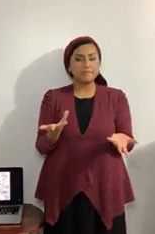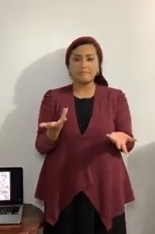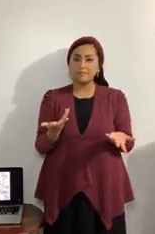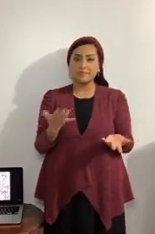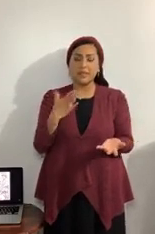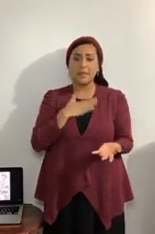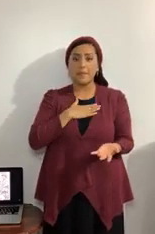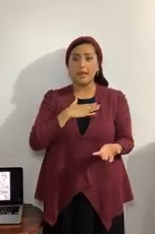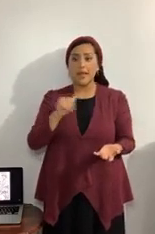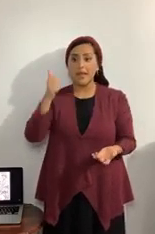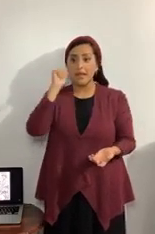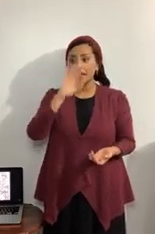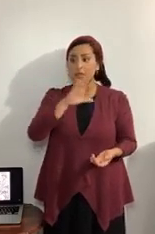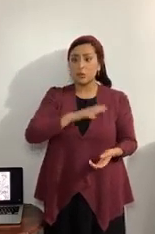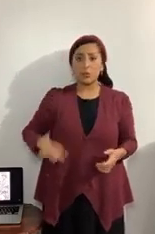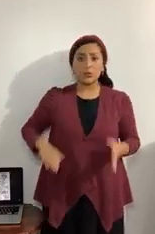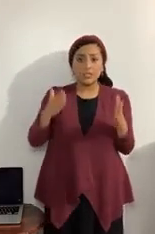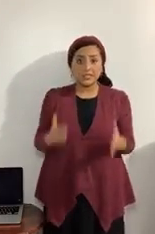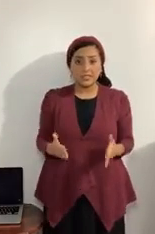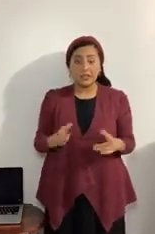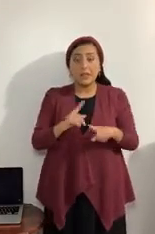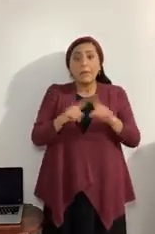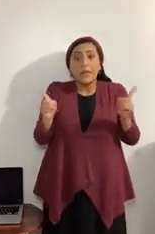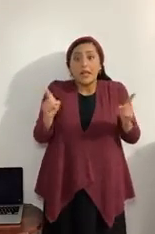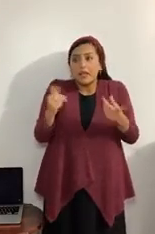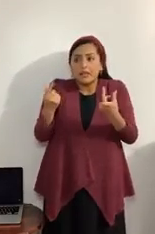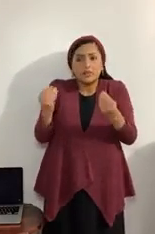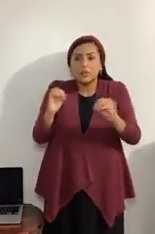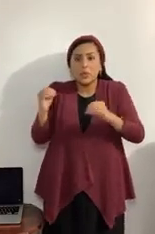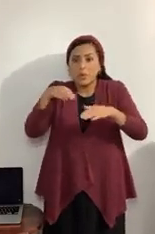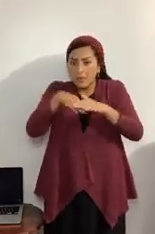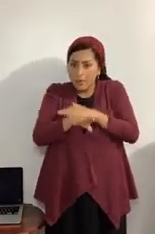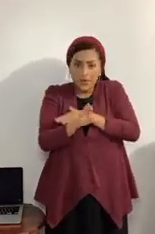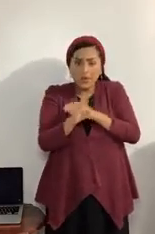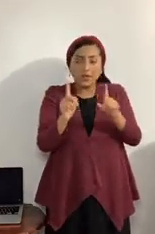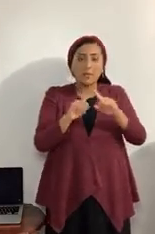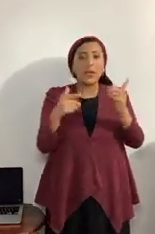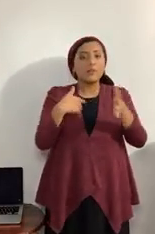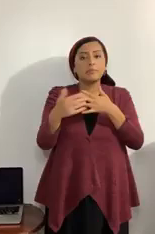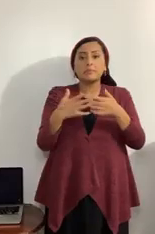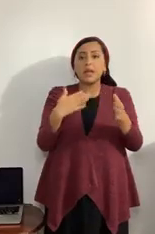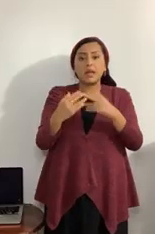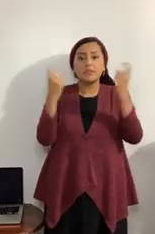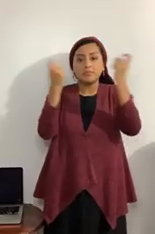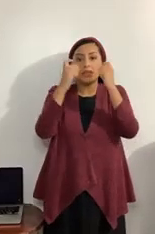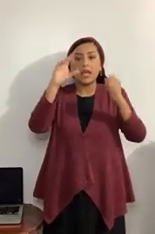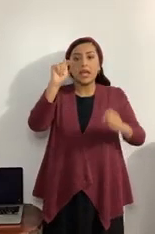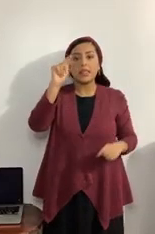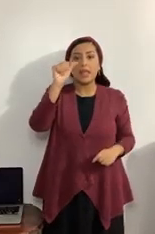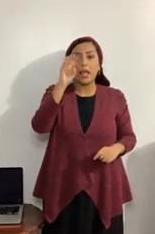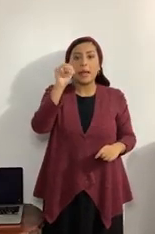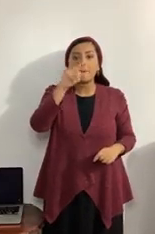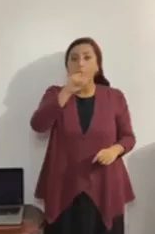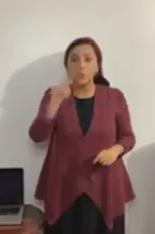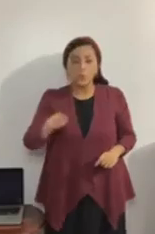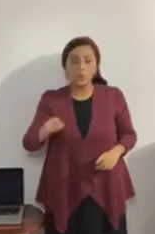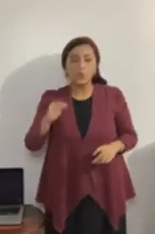es cristiana, pero no hace eso, no mete el arbolito, pero está celebrando a Tamuz, está celebrando al Dios de la fortuna,